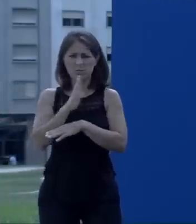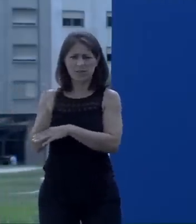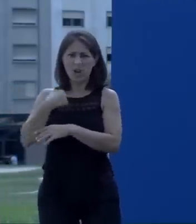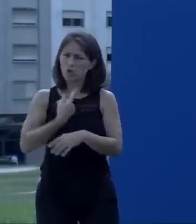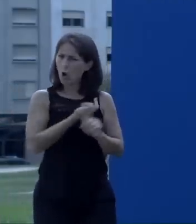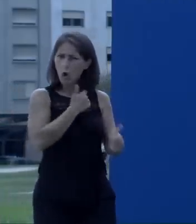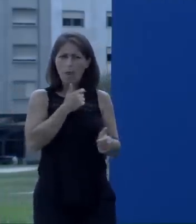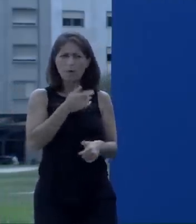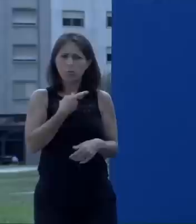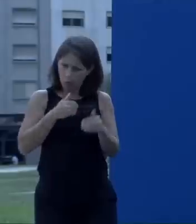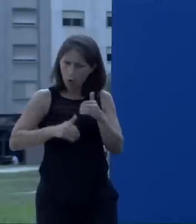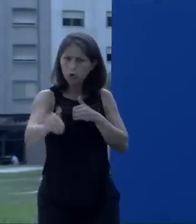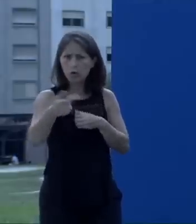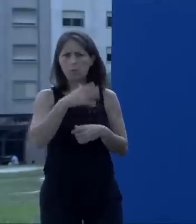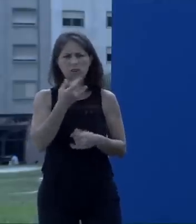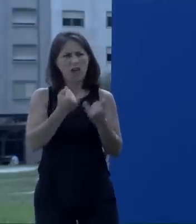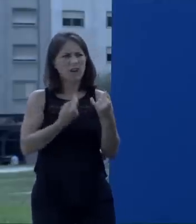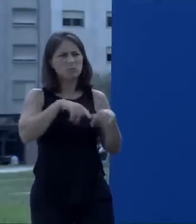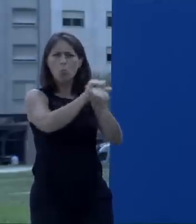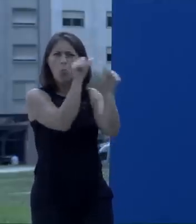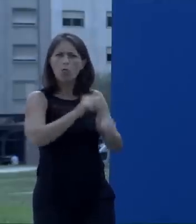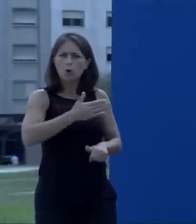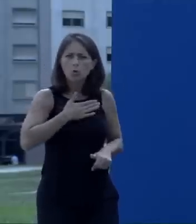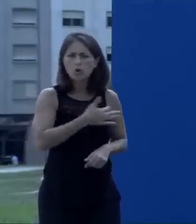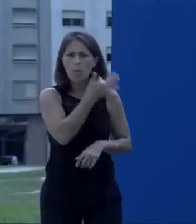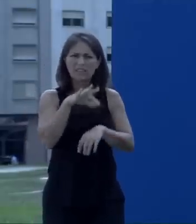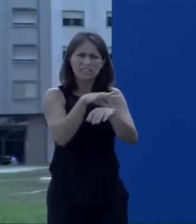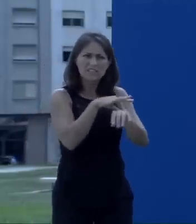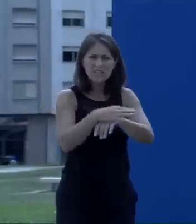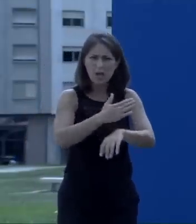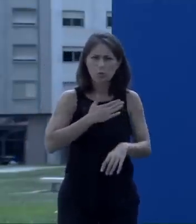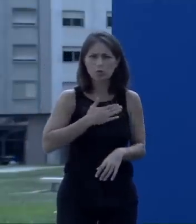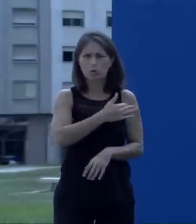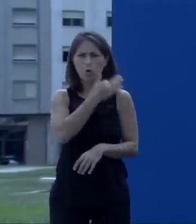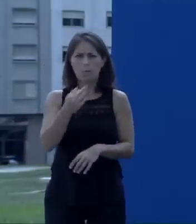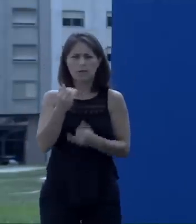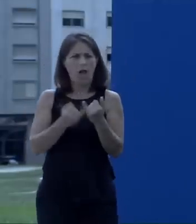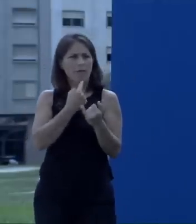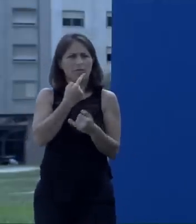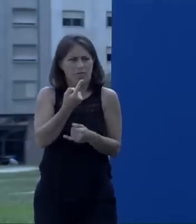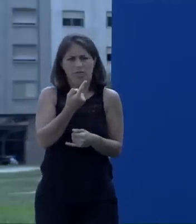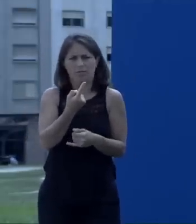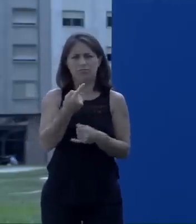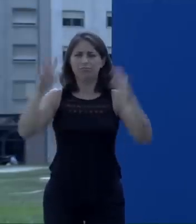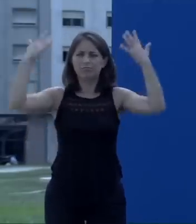porque é o noso referente, é a nosa guía e é o motor ideolóxico, o motor teórico